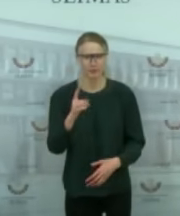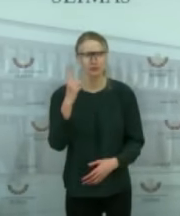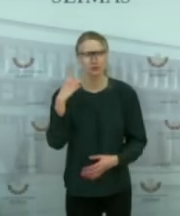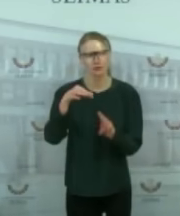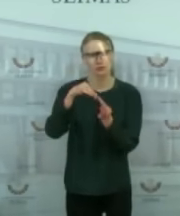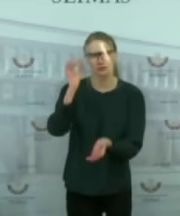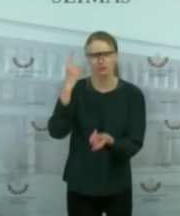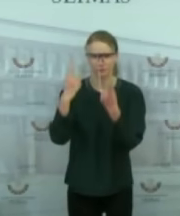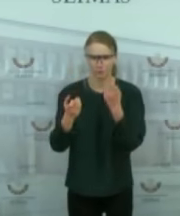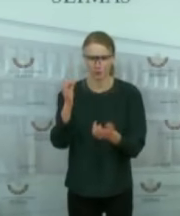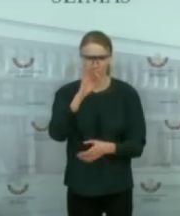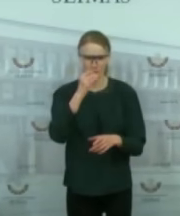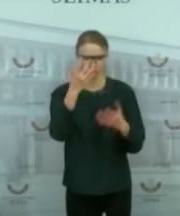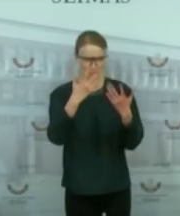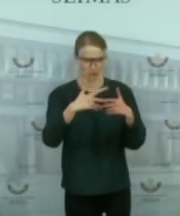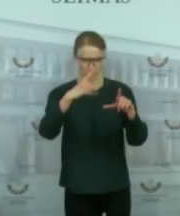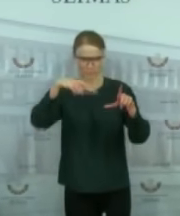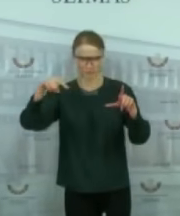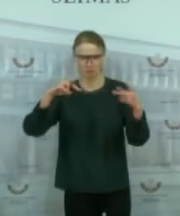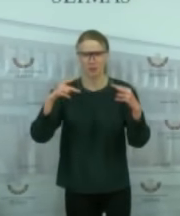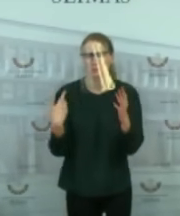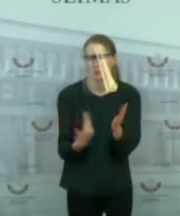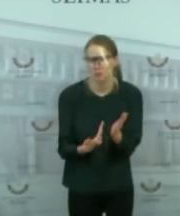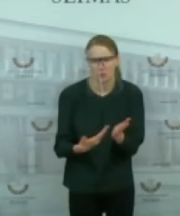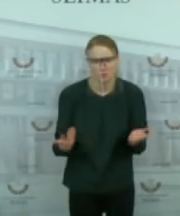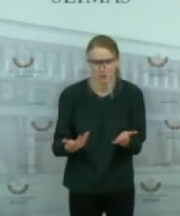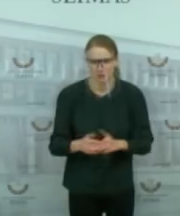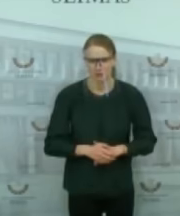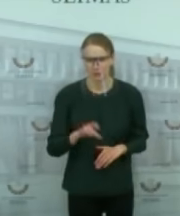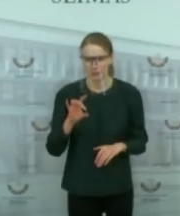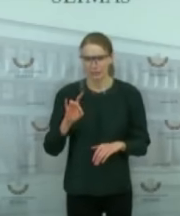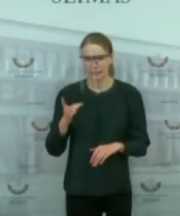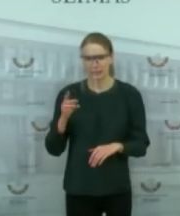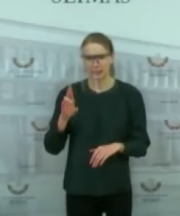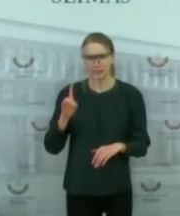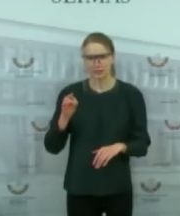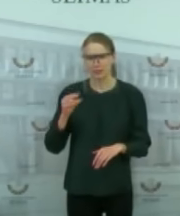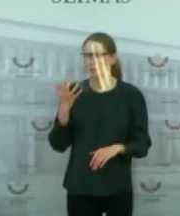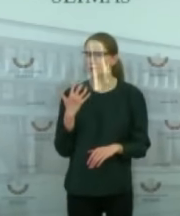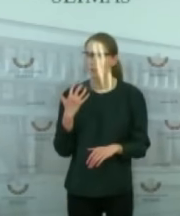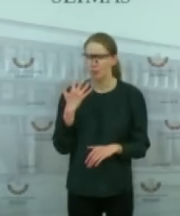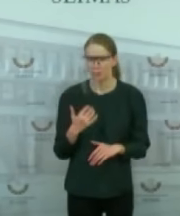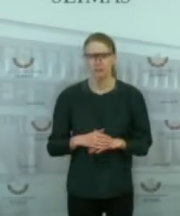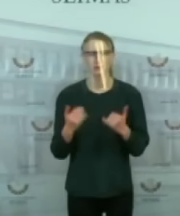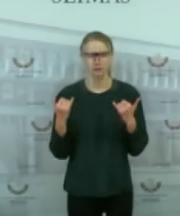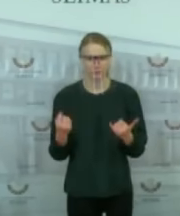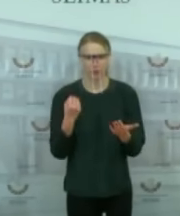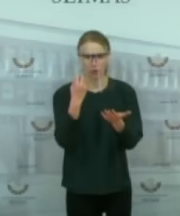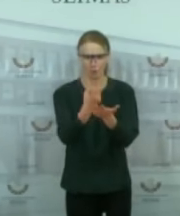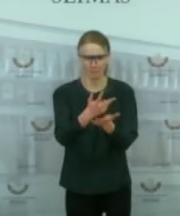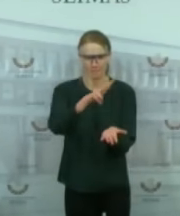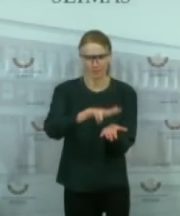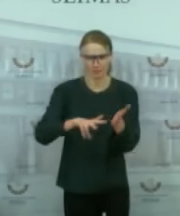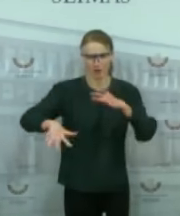paaiškinti pasikeitusią skaičiavimo statistiką. Giedrė domisi, kodėl patvirtintų